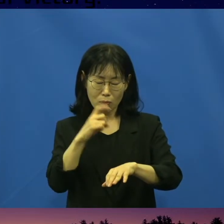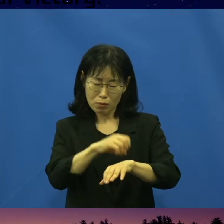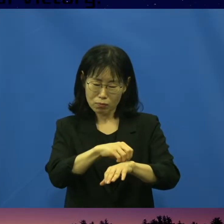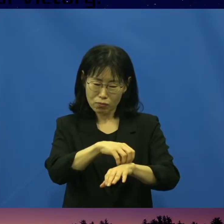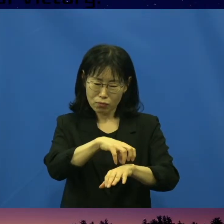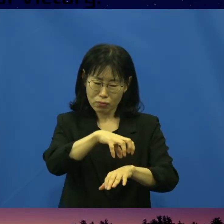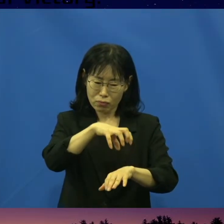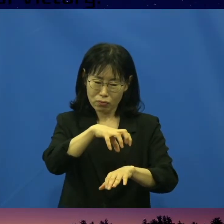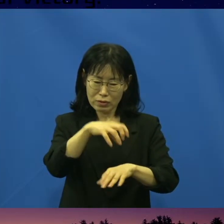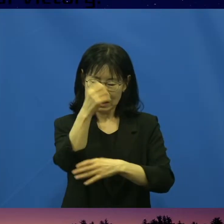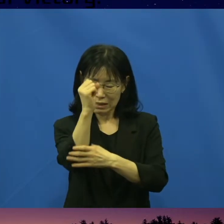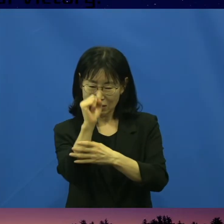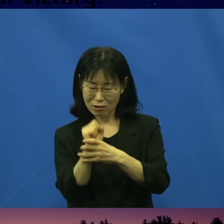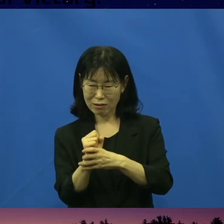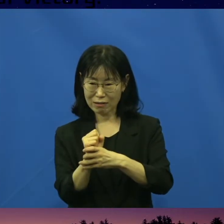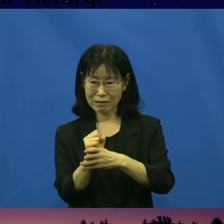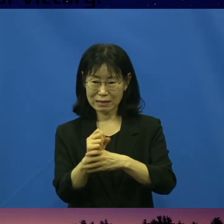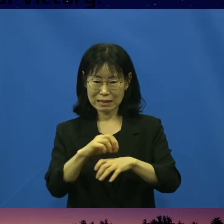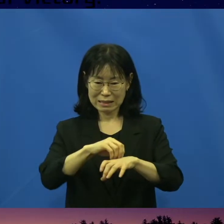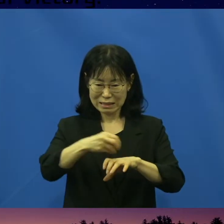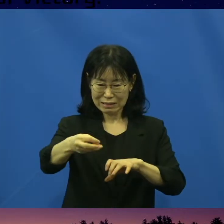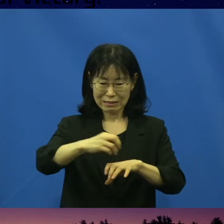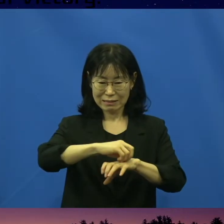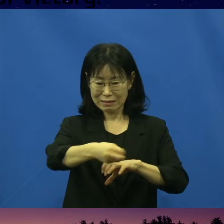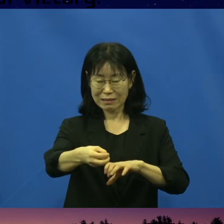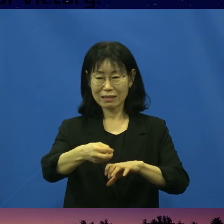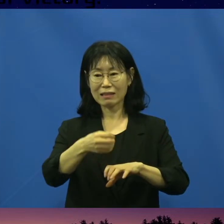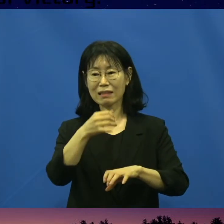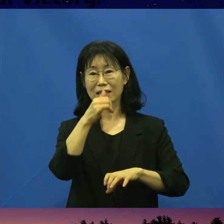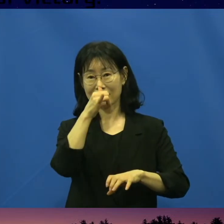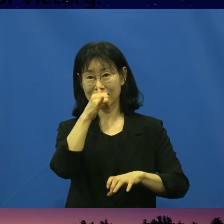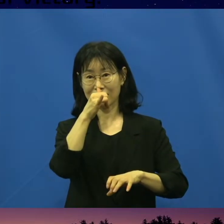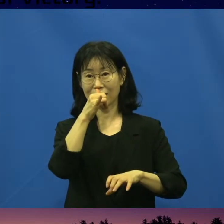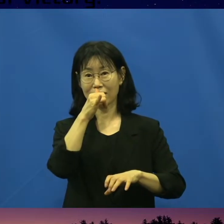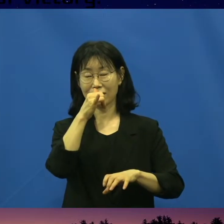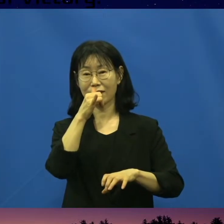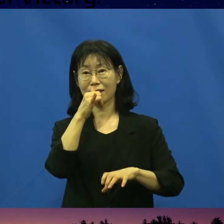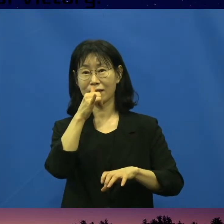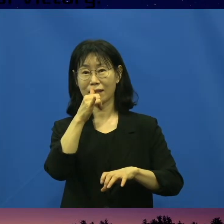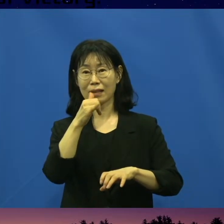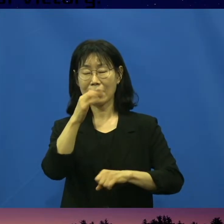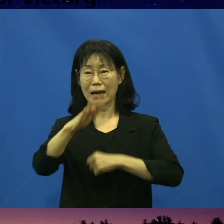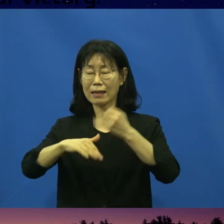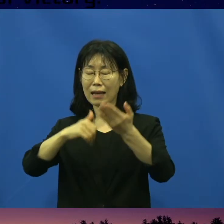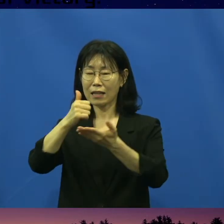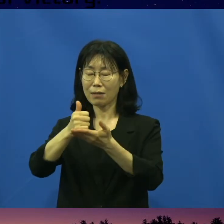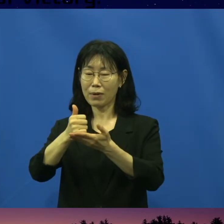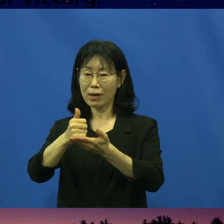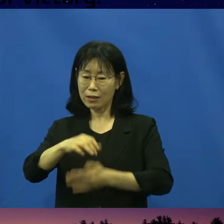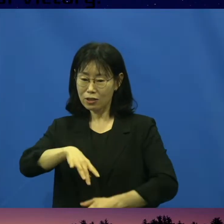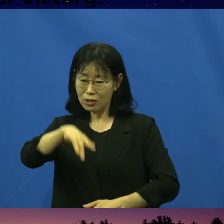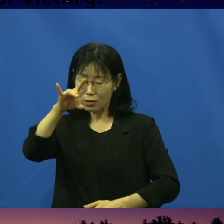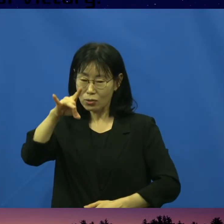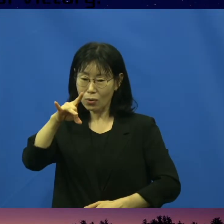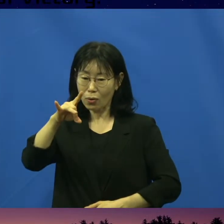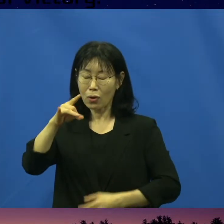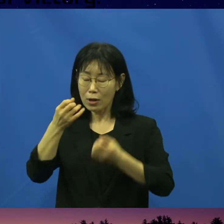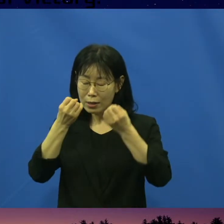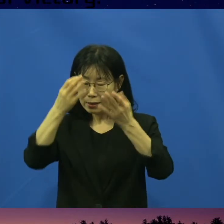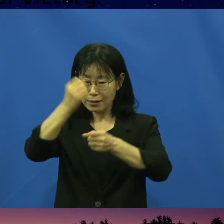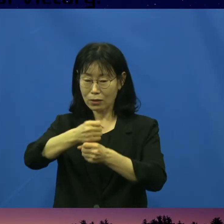있지만 이제 그 하나님의 창조된 형상이 심각하게 훼손되는 이제